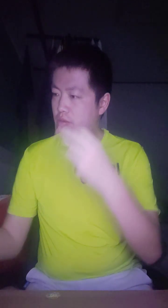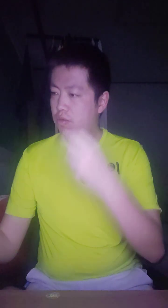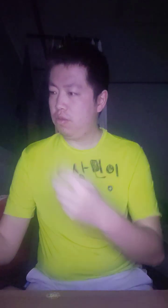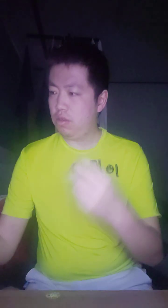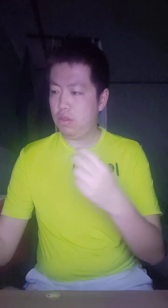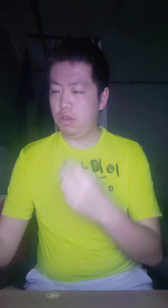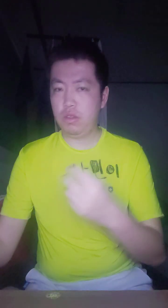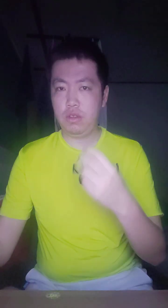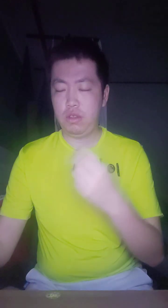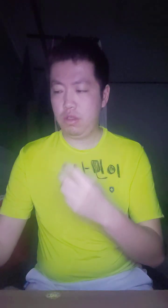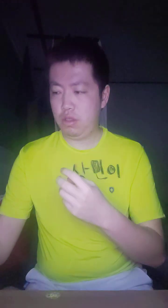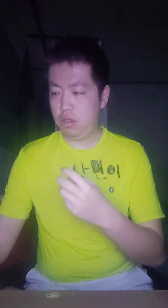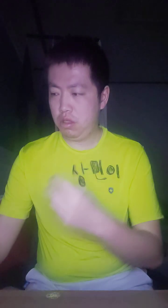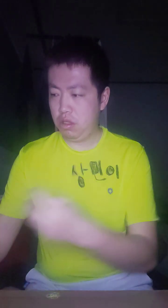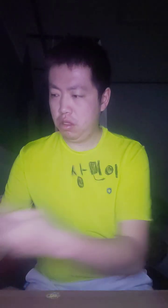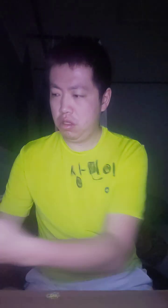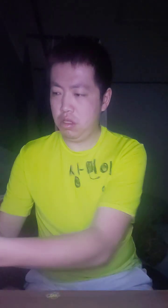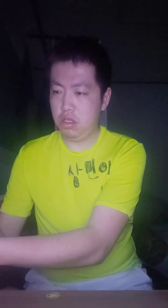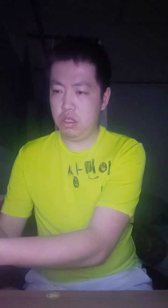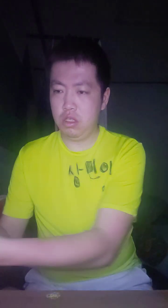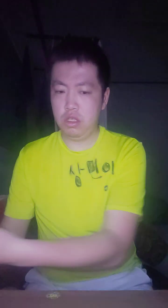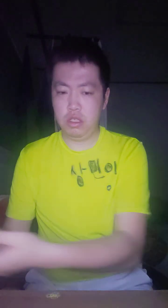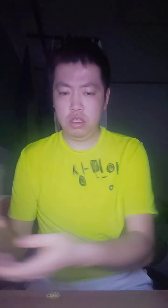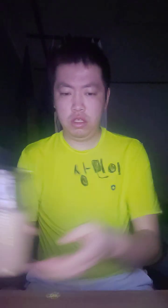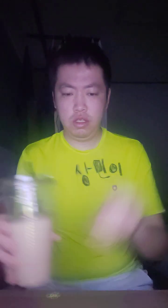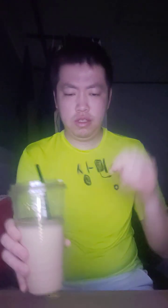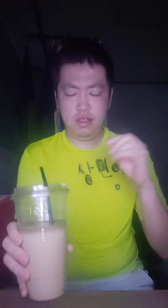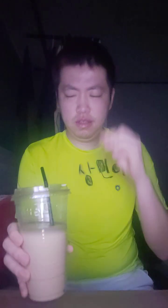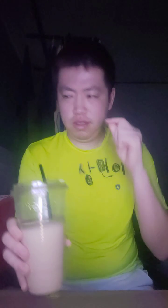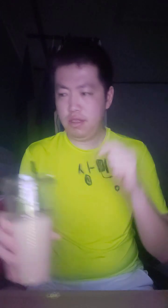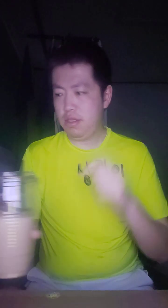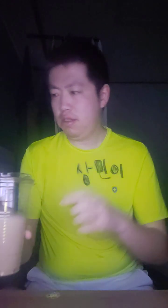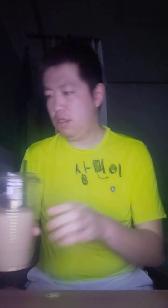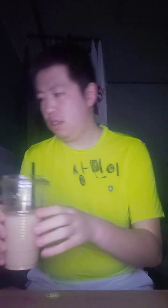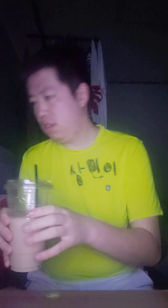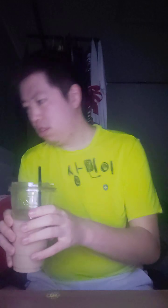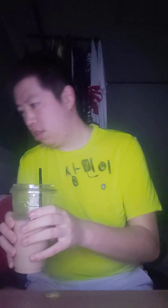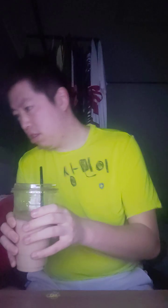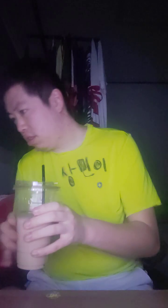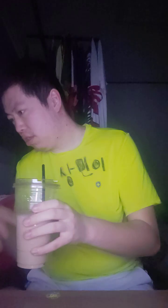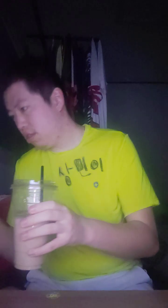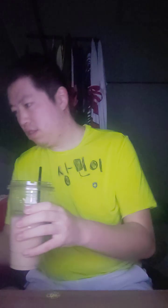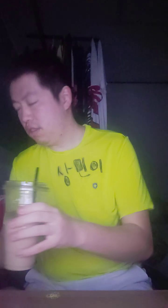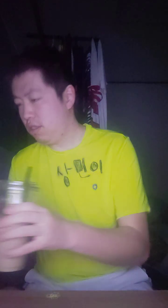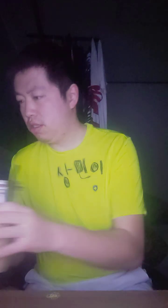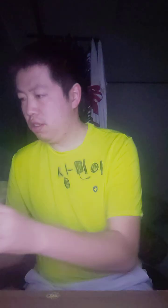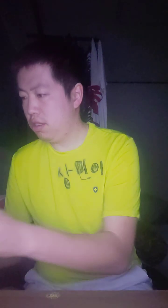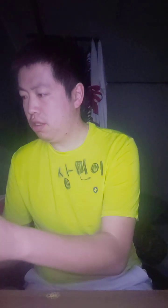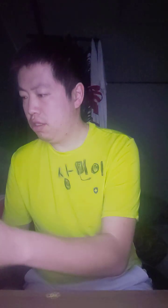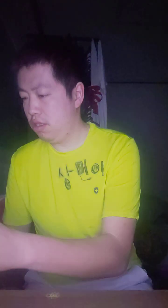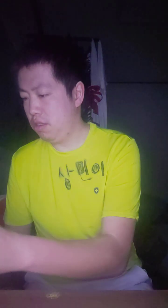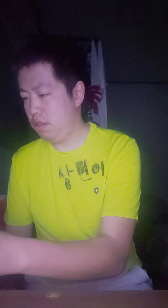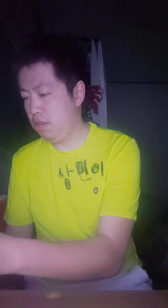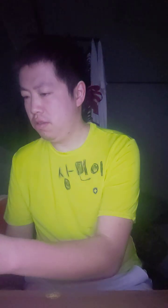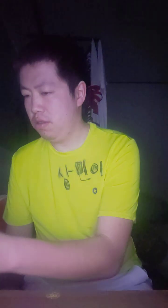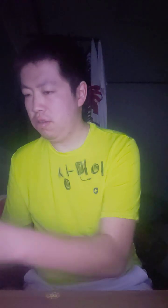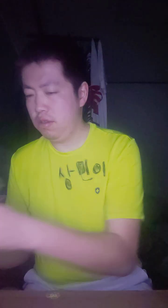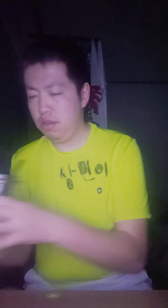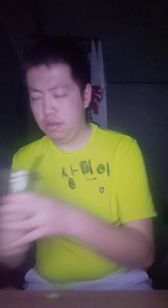지역의 전력 공급을 담당하는 영서변전소 내 차단기가 고장나면서 발생했습니다. 하지만 정확한 고장